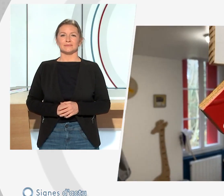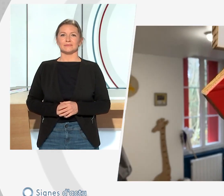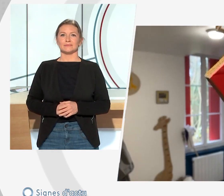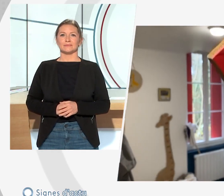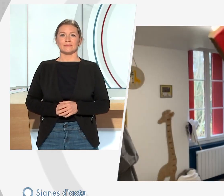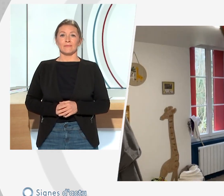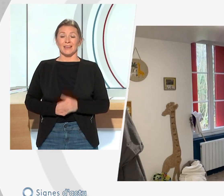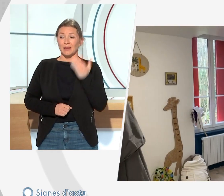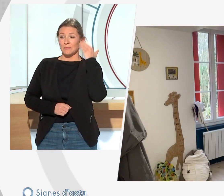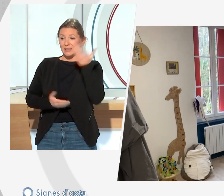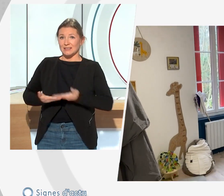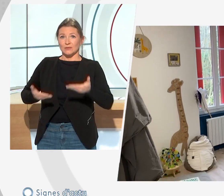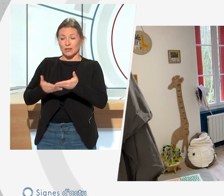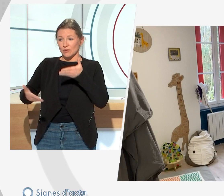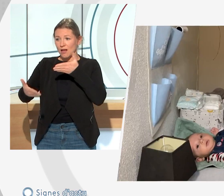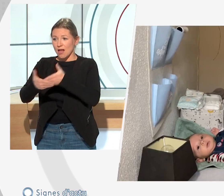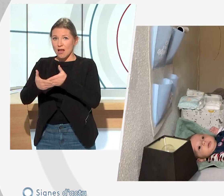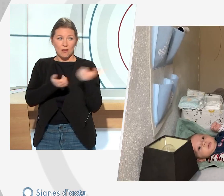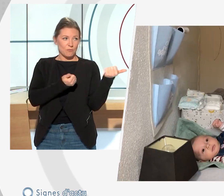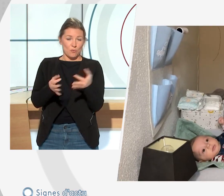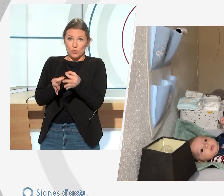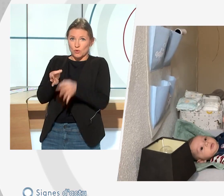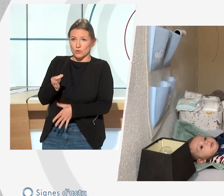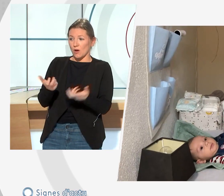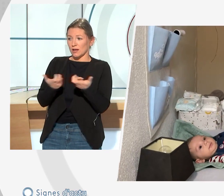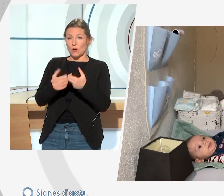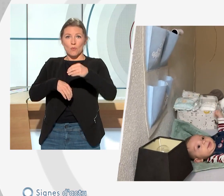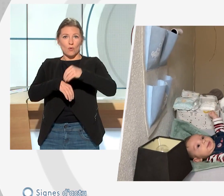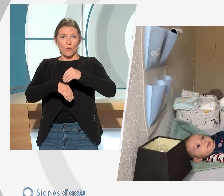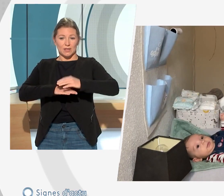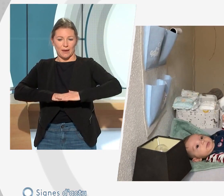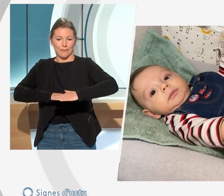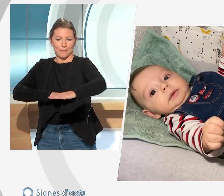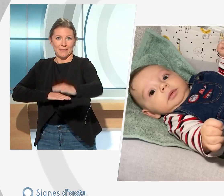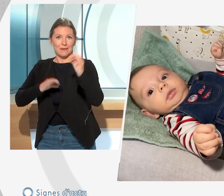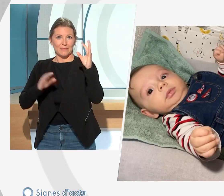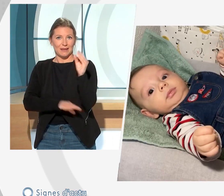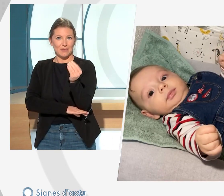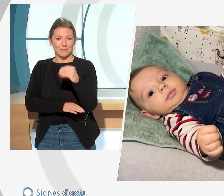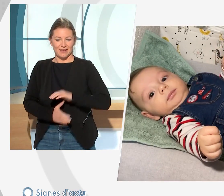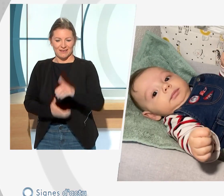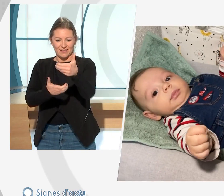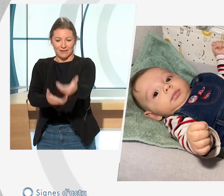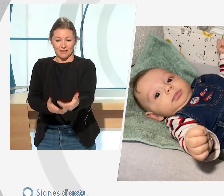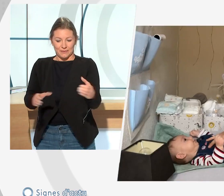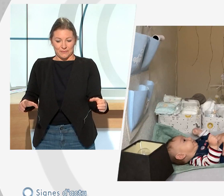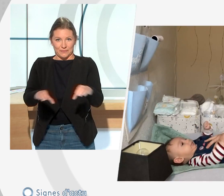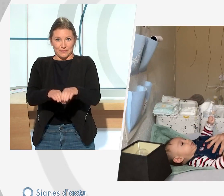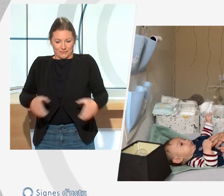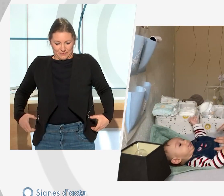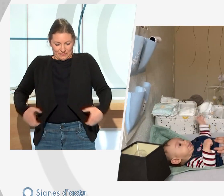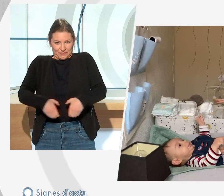chaque problème, elle lui apporte une solution, comme lui conseiller ce matelas allongé. Vous pouvez vous laisser bouger, bébé. Et du coup, ouais, c'est vrai que je suis pas